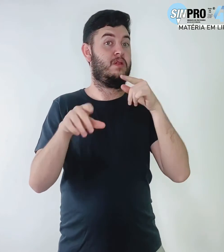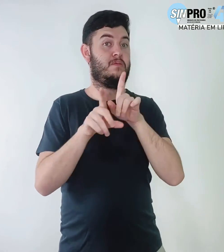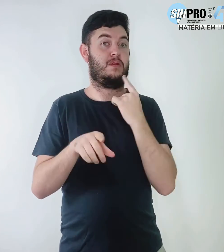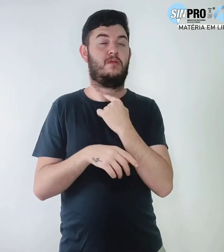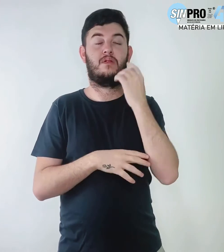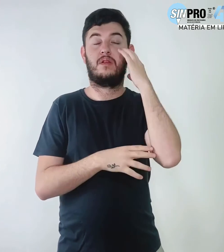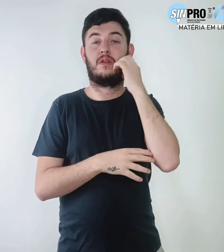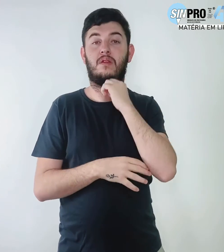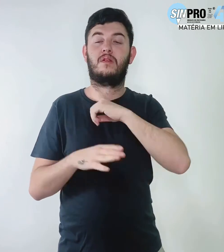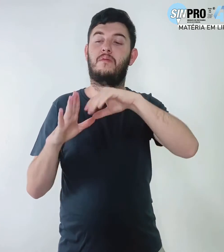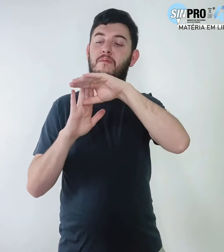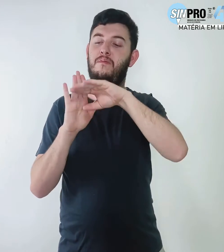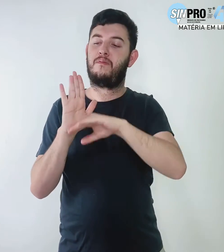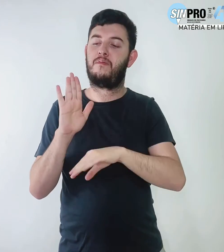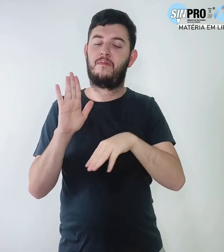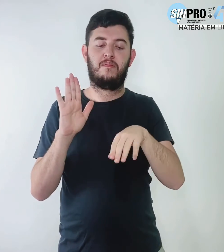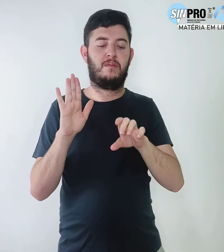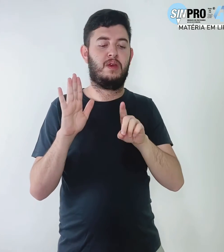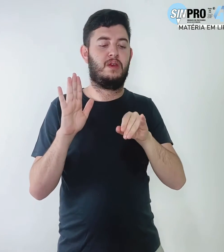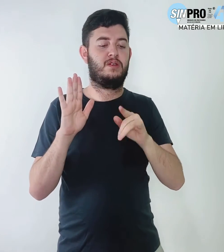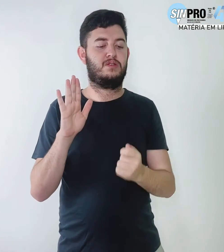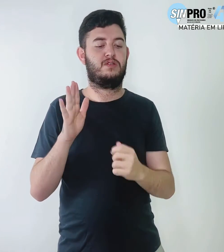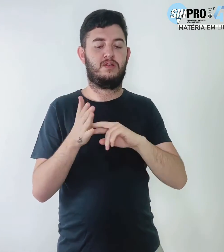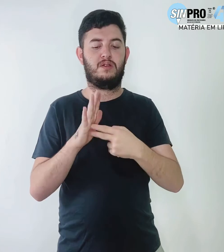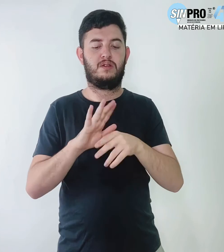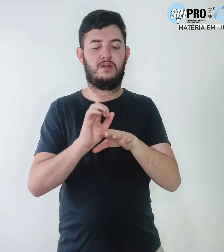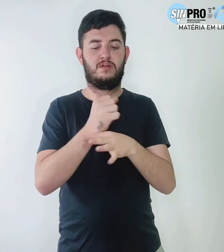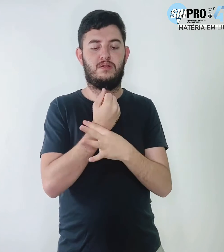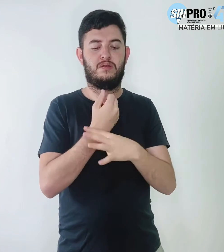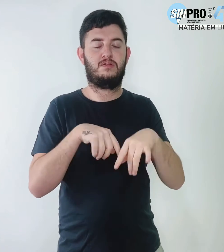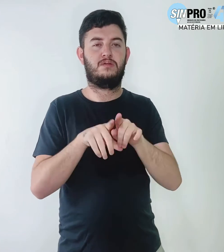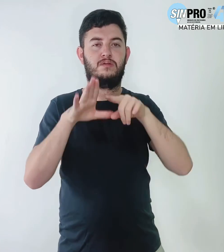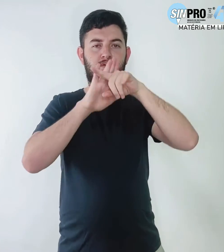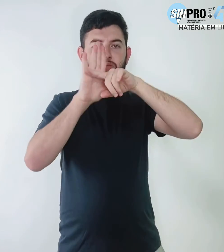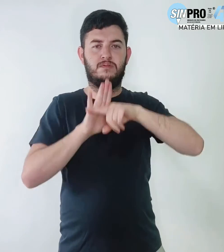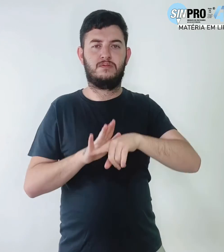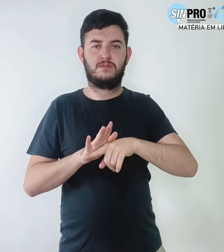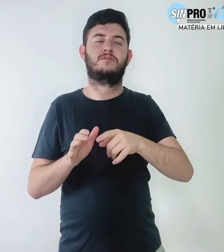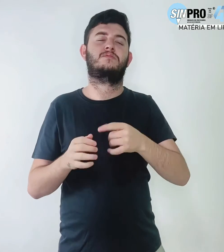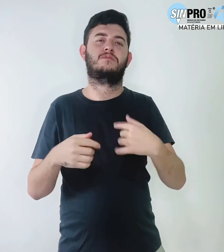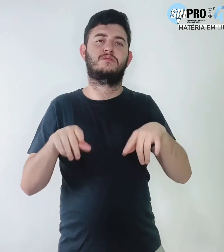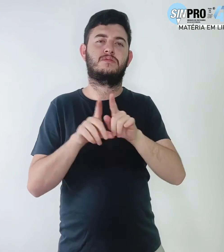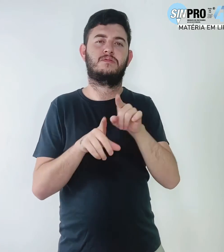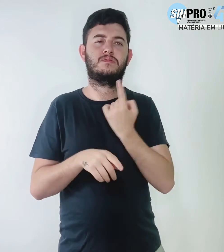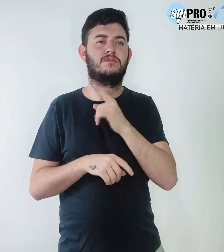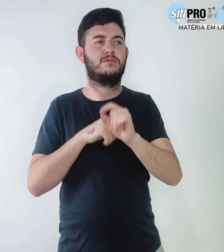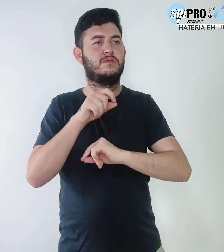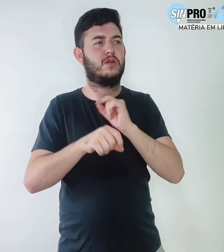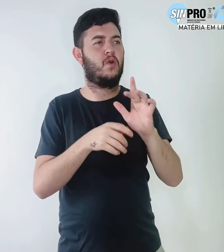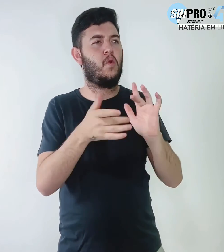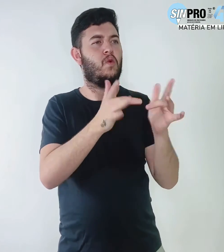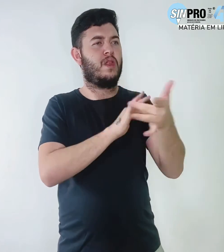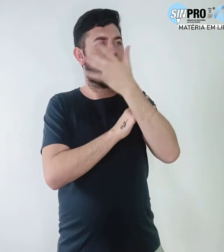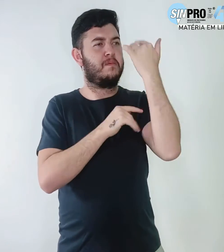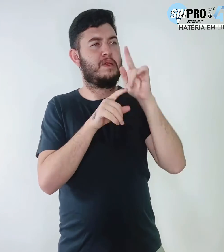adequemos as medidas de biossegurança e de fiscalização, realizemos rastreamento de